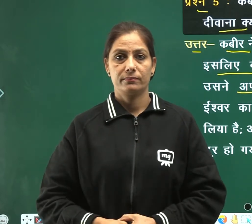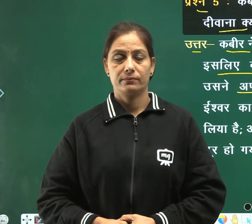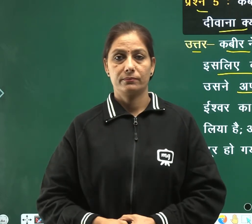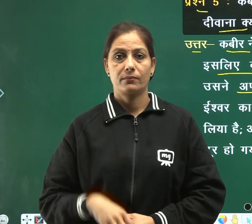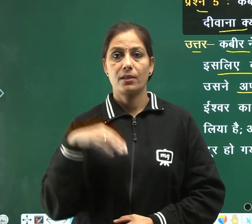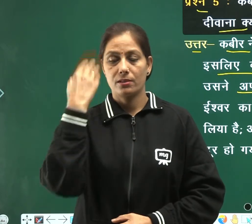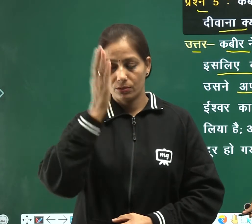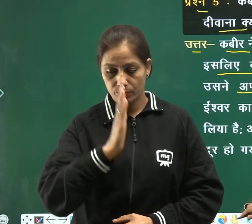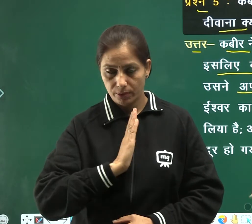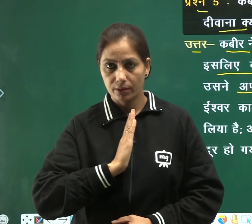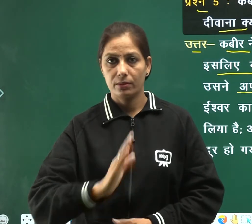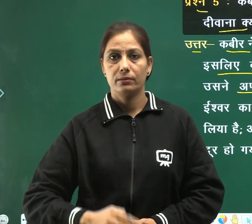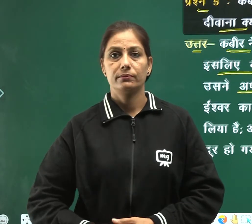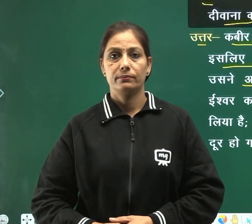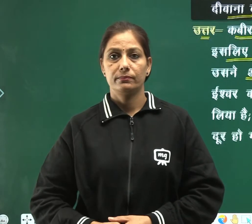ईश्वर का